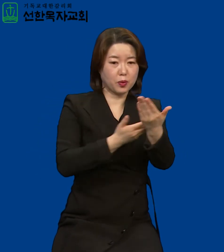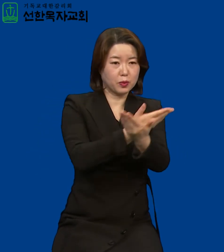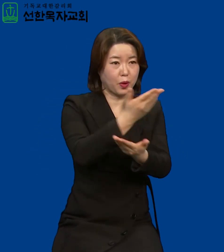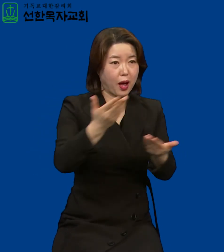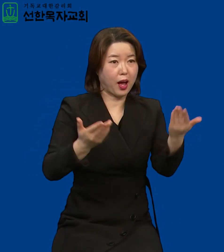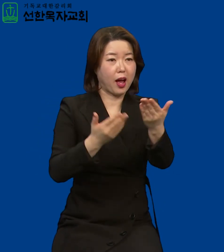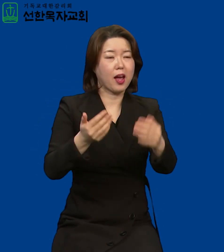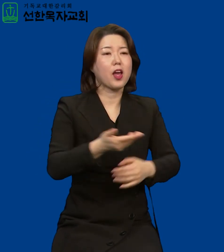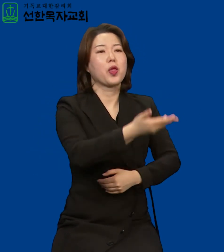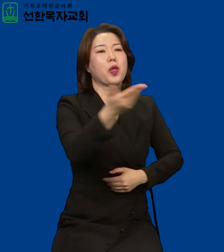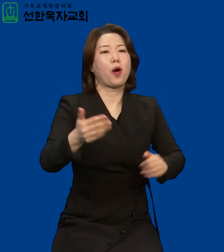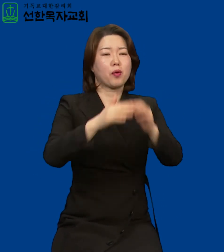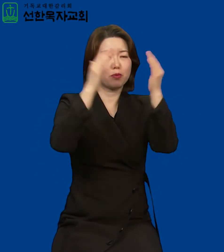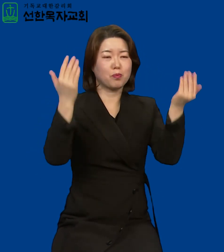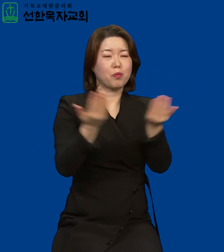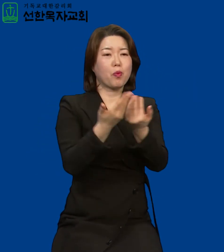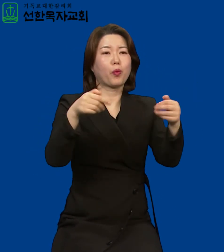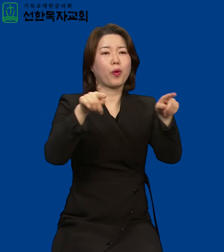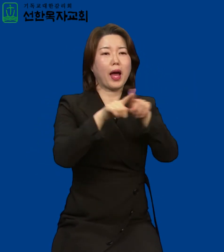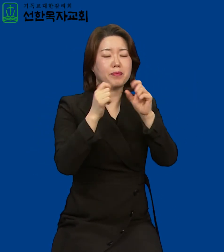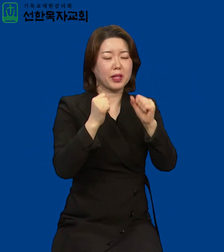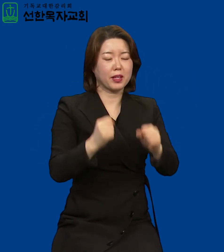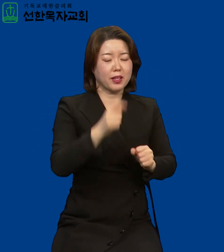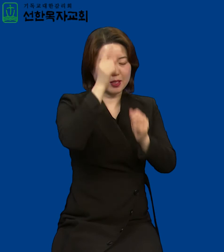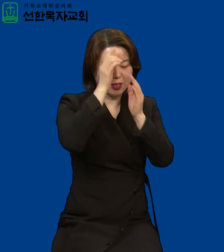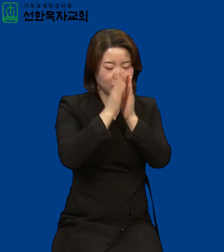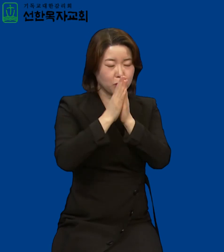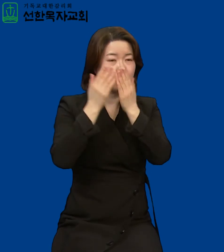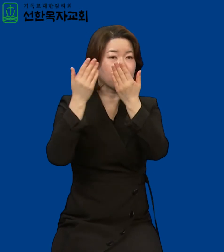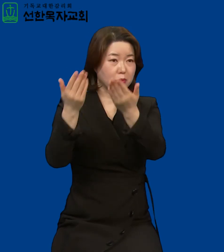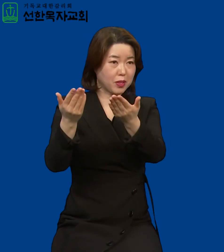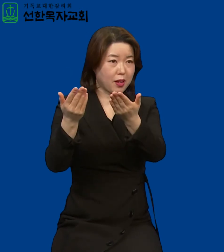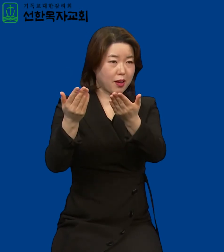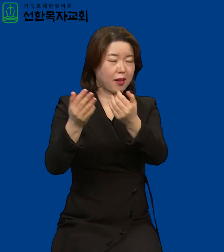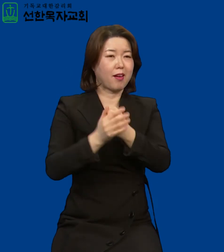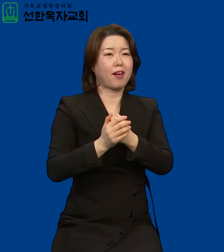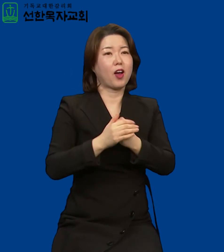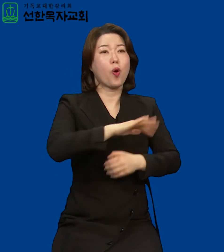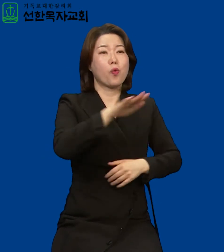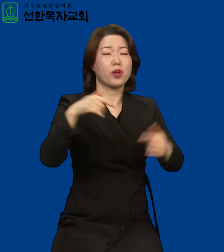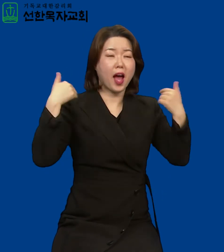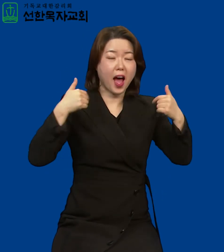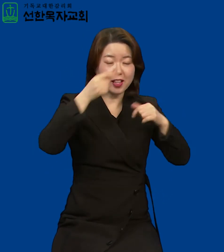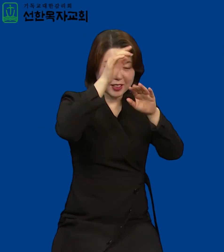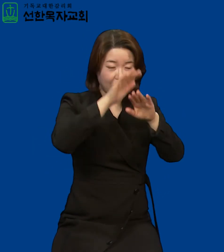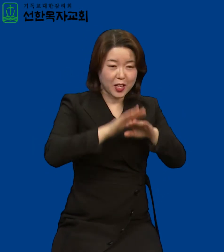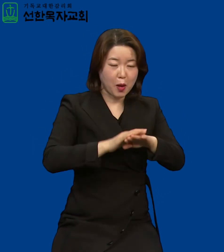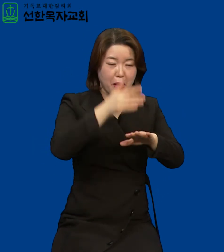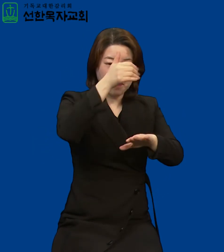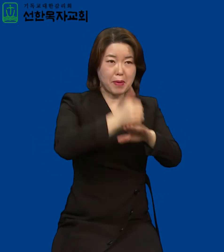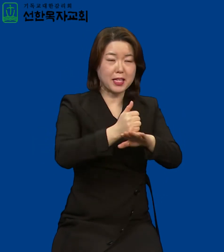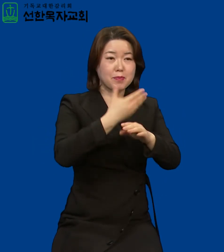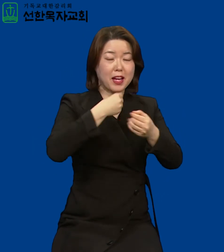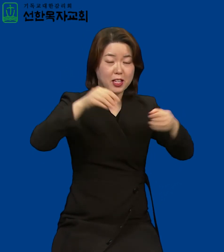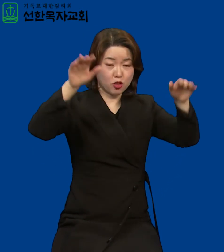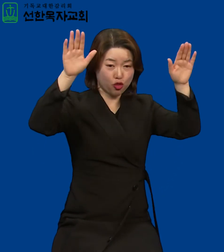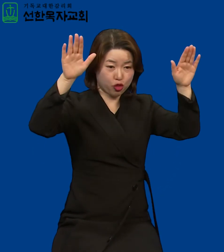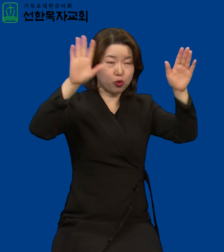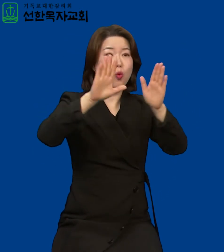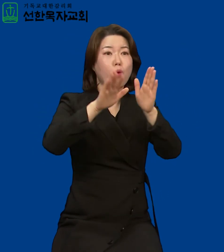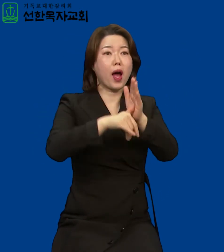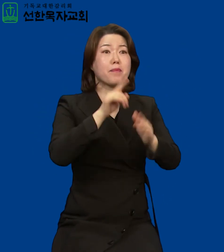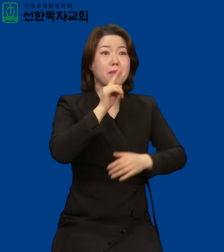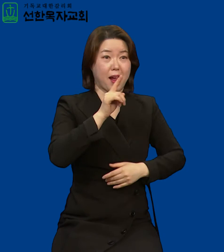여러분 모두와 함께 하기를 빕니다. 우리가 예배 맨 마지막에 축도할 때 하는